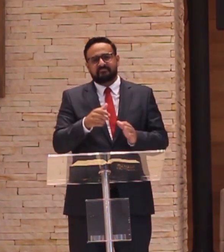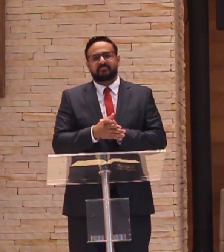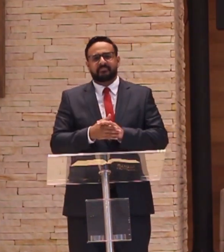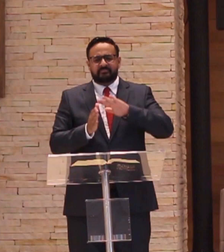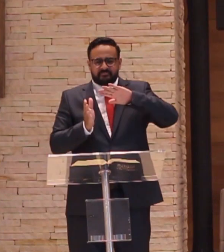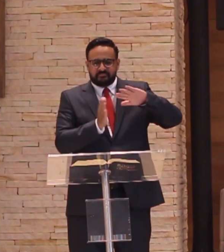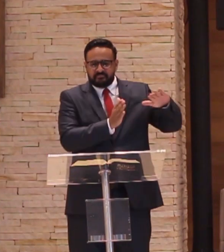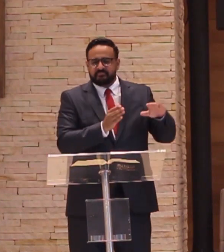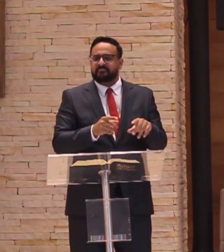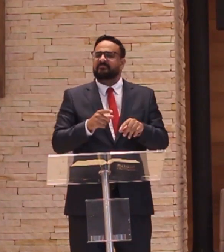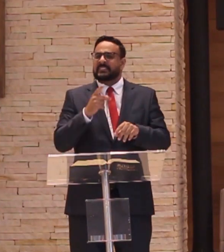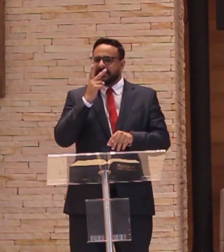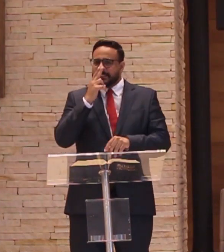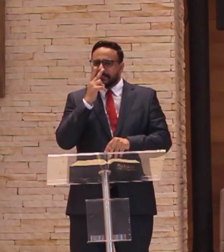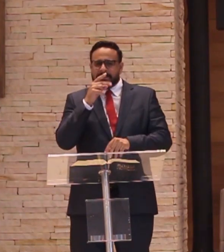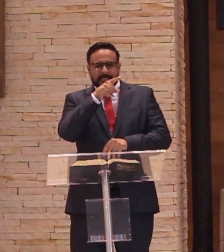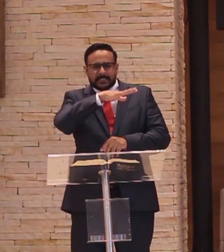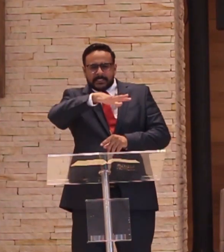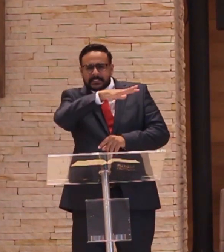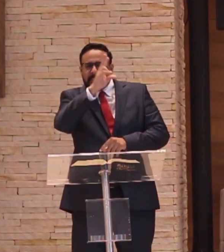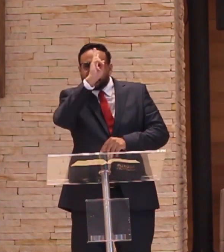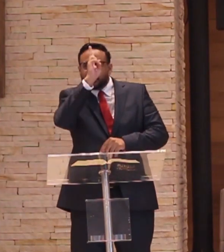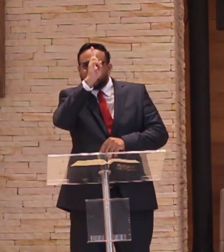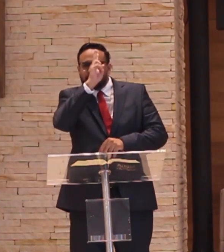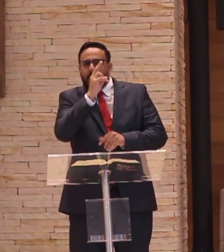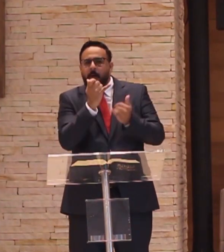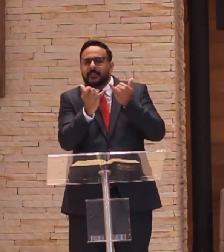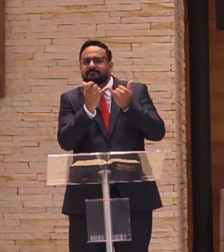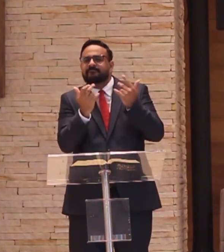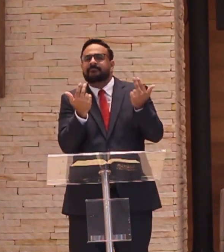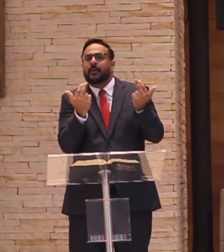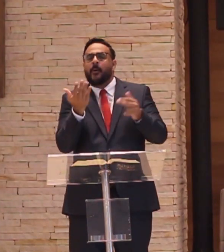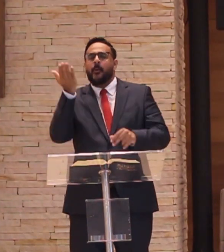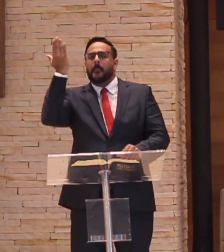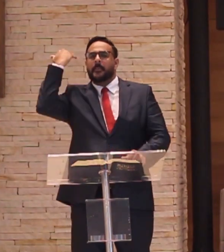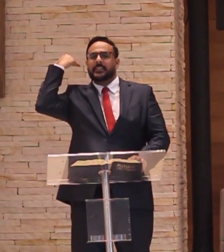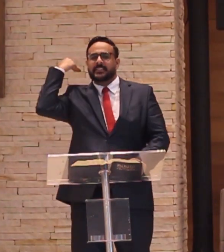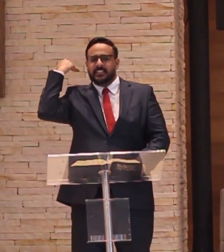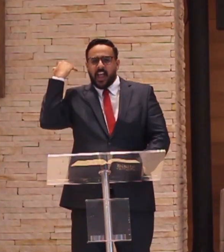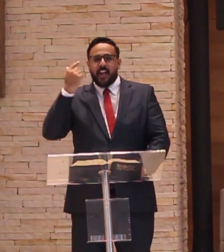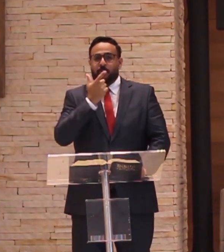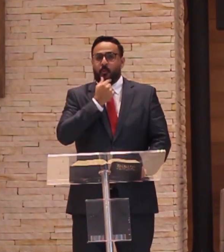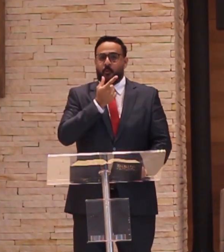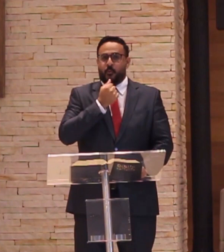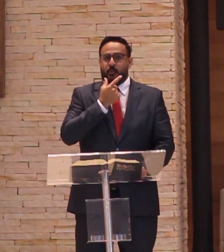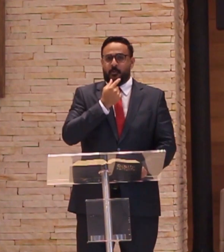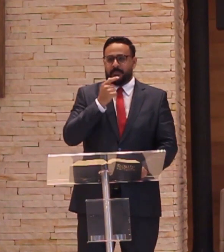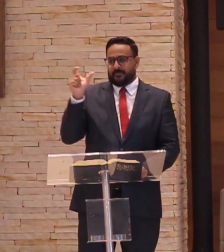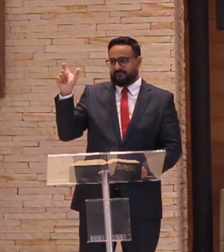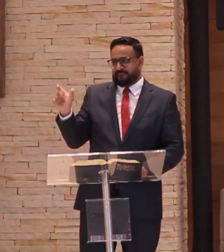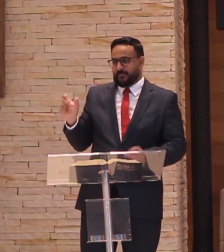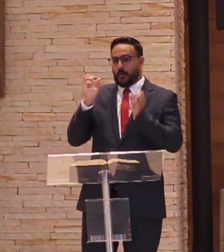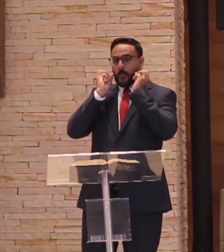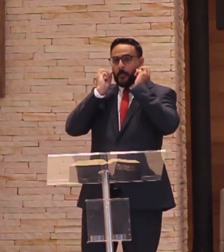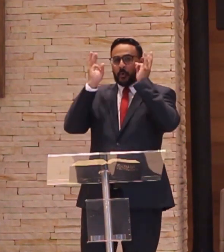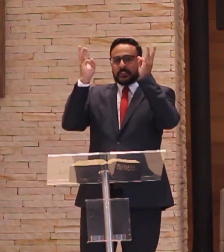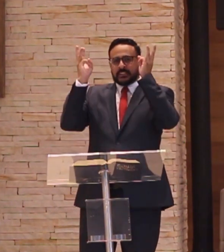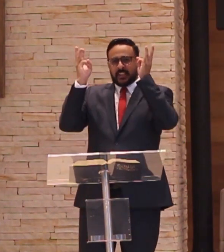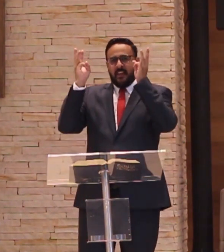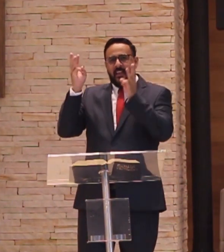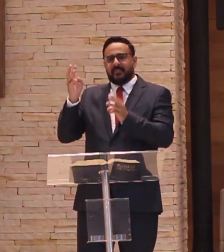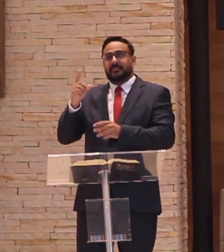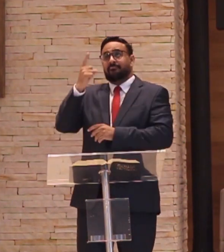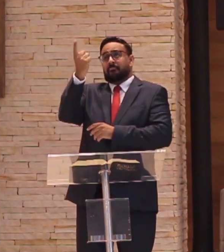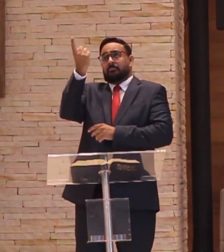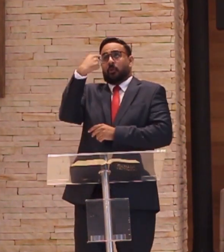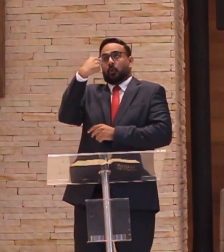de que Deus ajudaria e ela permaneceu viva, se agarrando a essa fé? Tem uma história parecida com essa que aconteceu